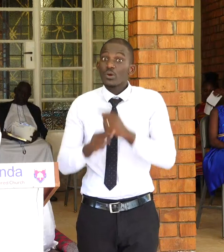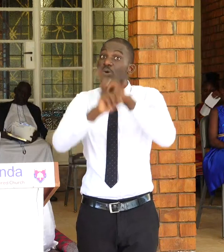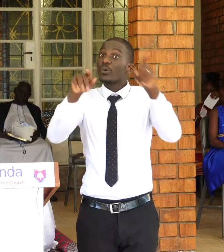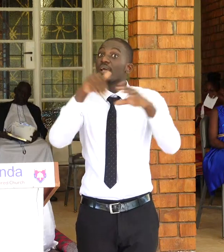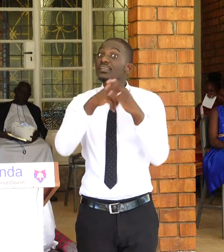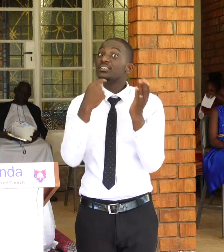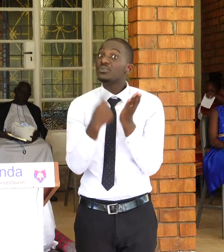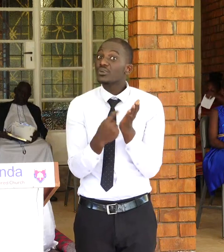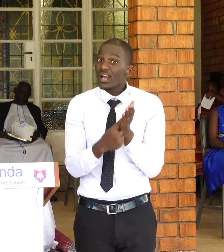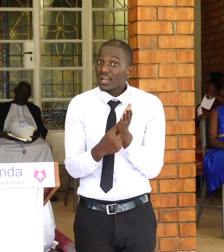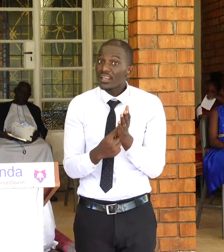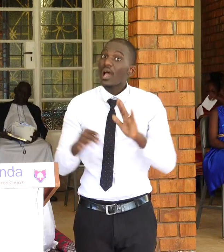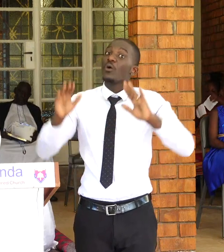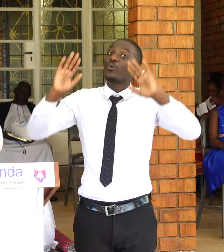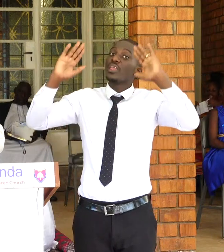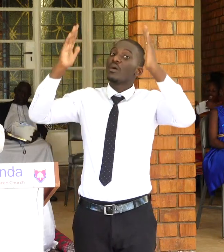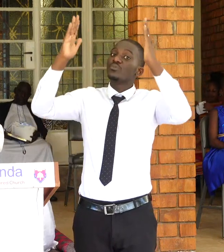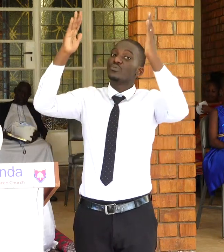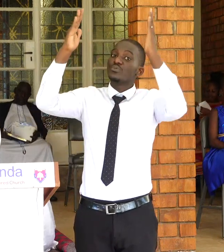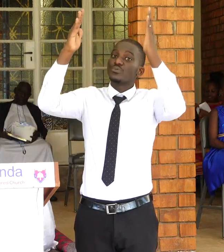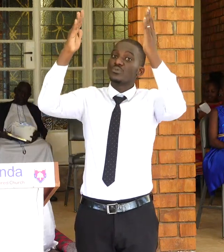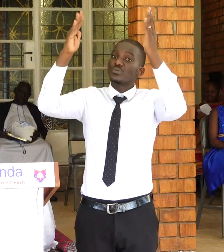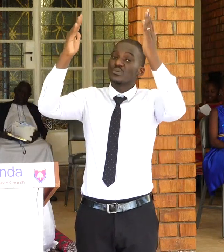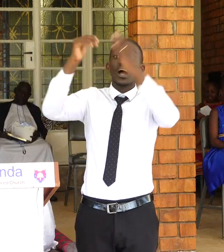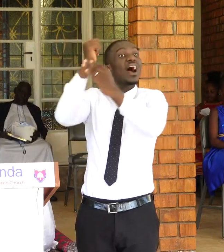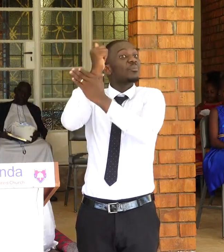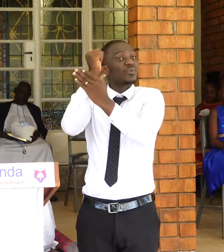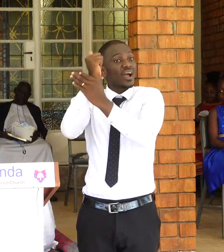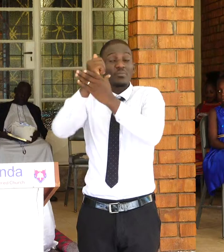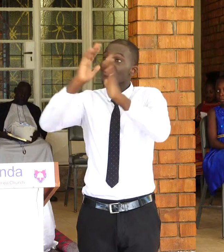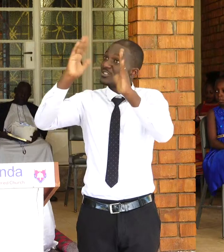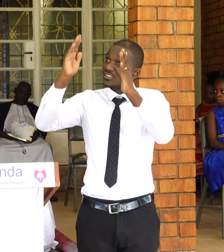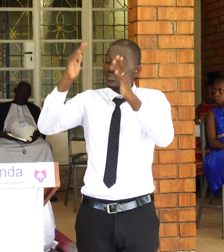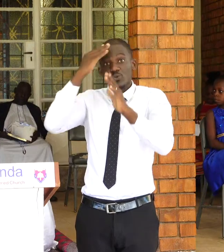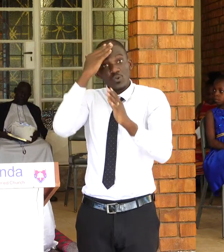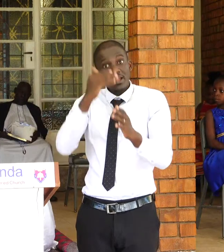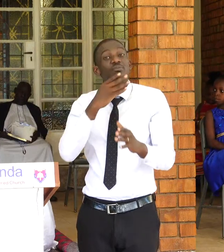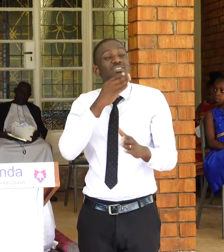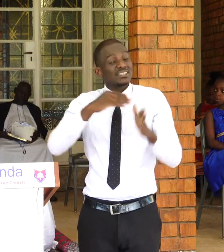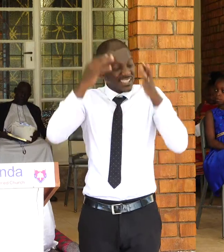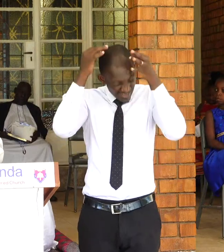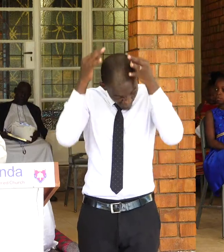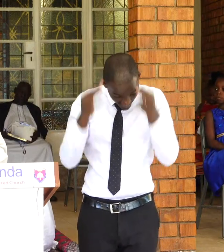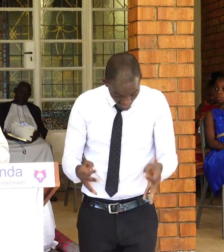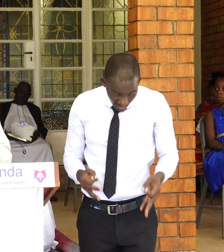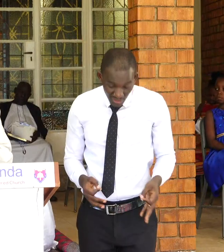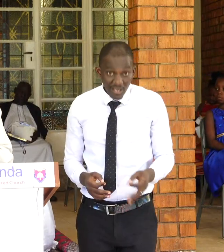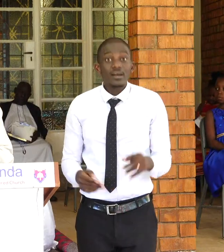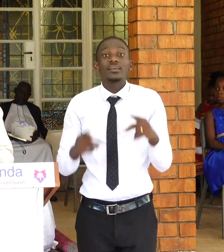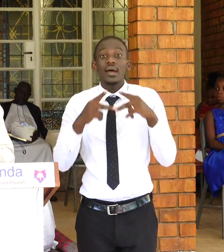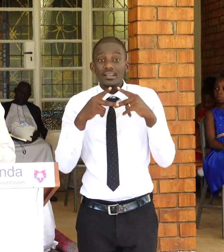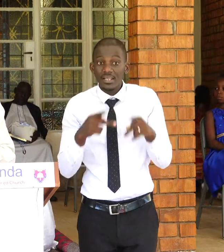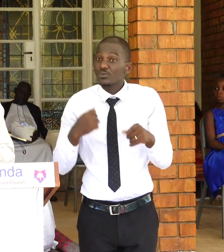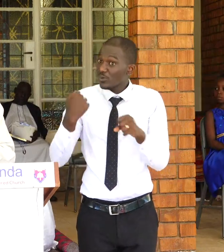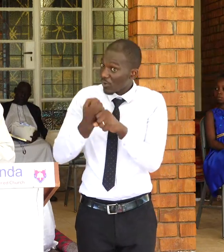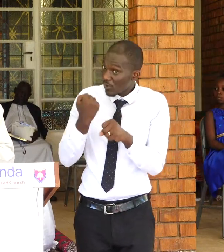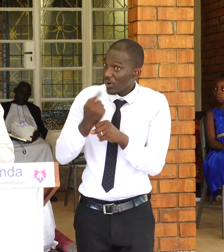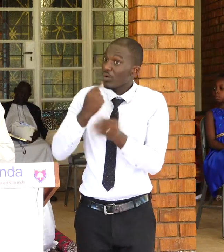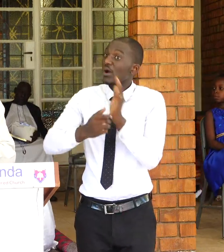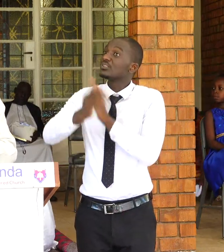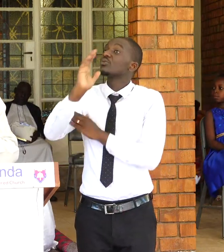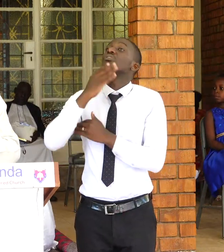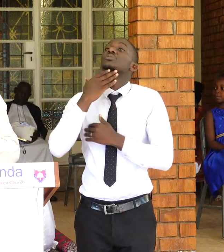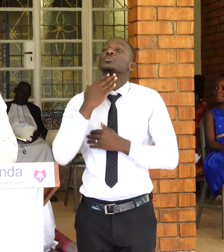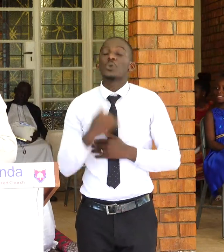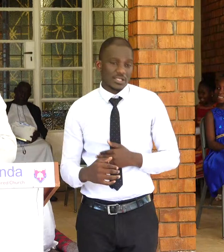Uganda, tukubira Ibulayimu mu ngalo. Omusajja yamalirira n'akola atya? N'atandika okukola ekyo